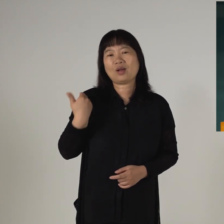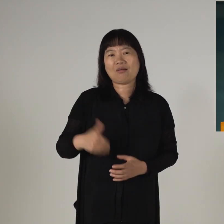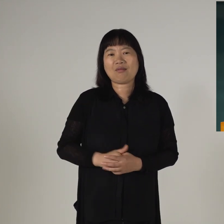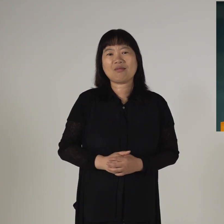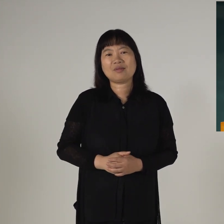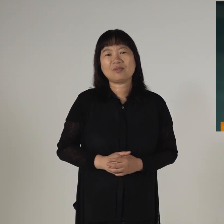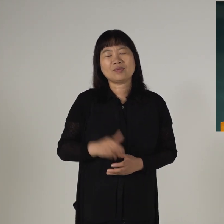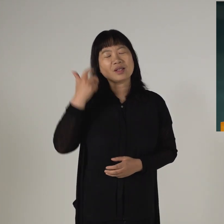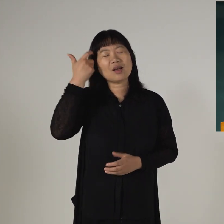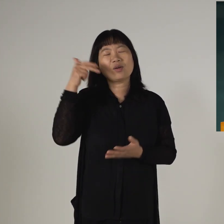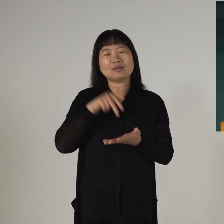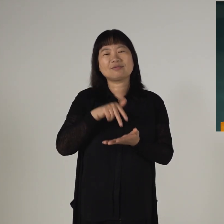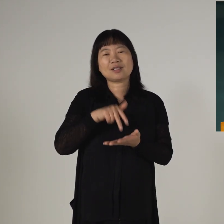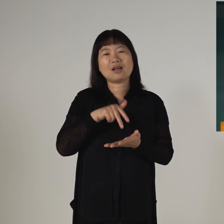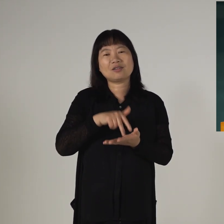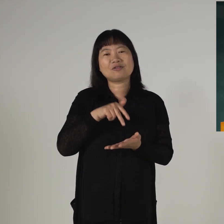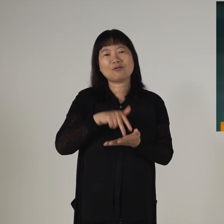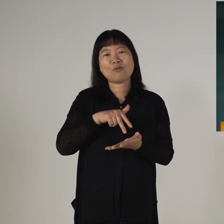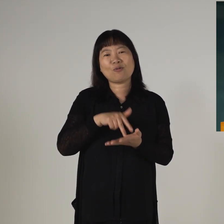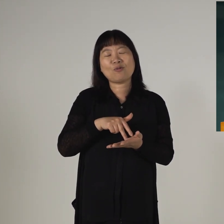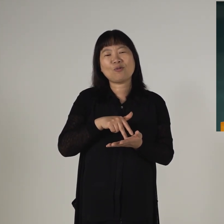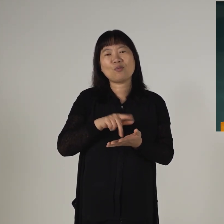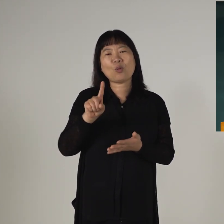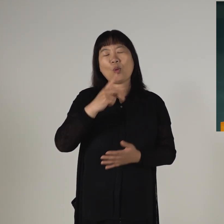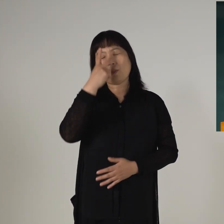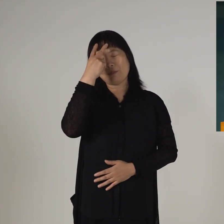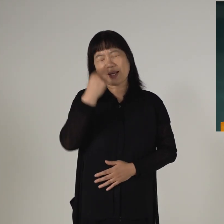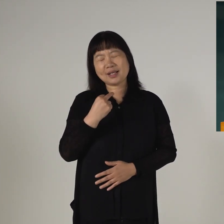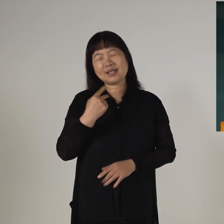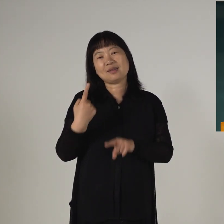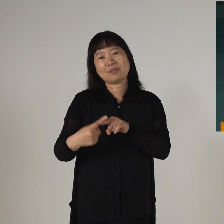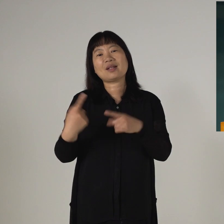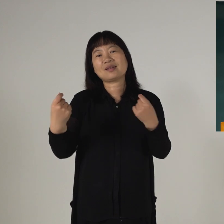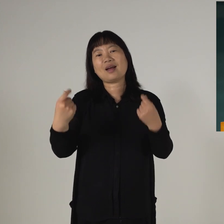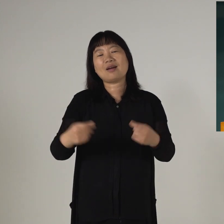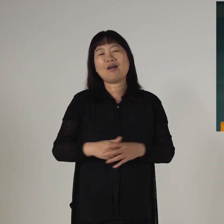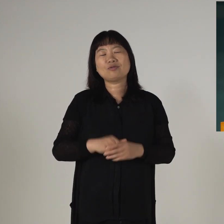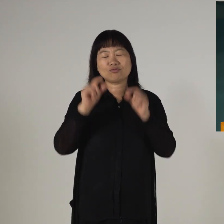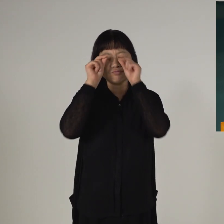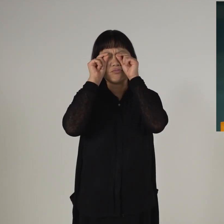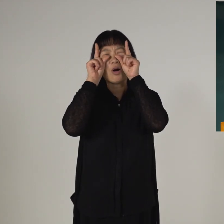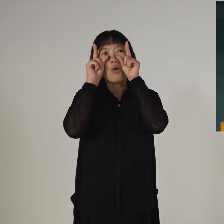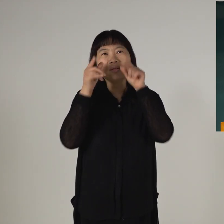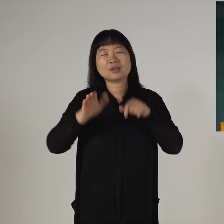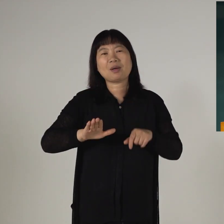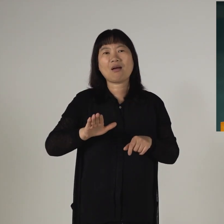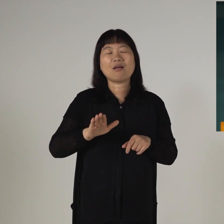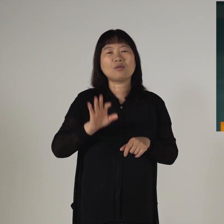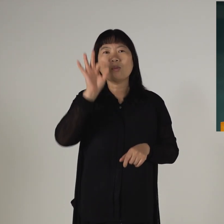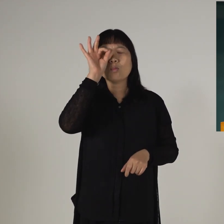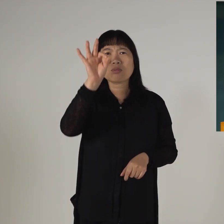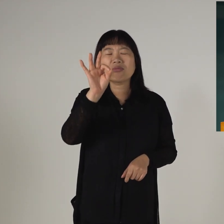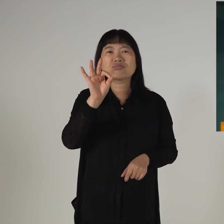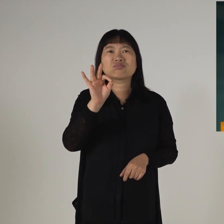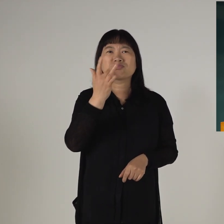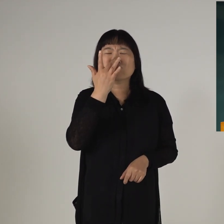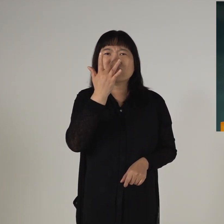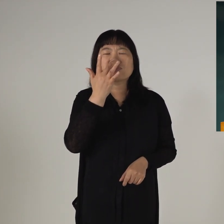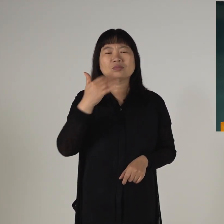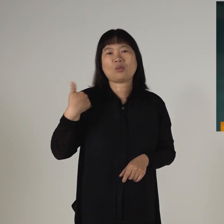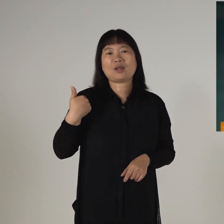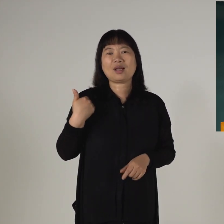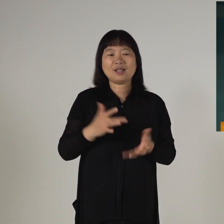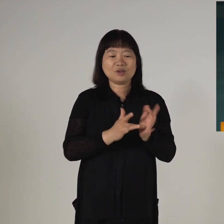이것이 영적으로 무슨 상태예요? 맹인의 상태예요. 눈은 떴는데 못 보는 거예요. 지금